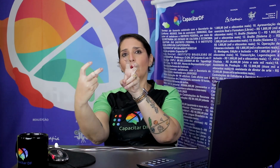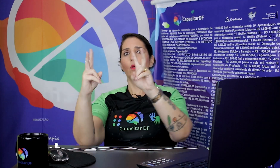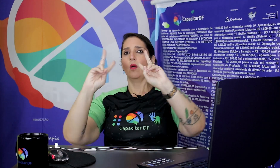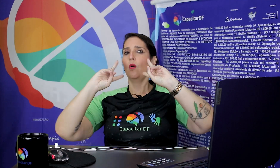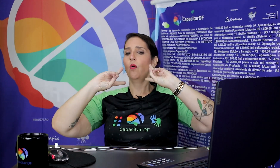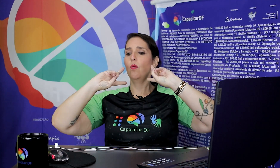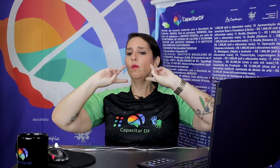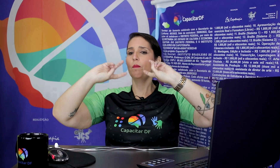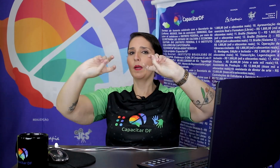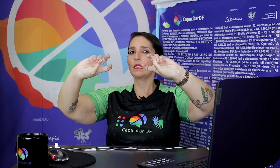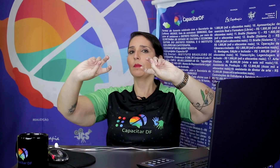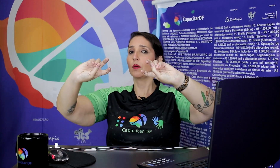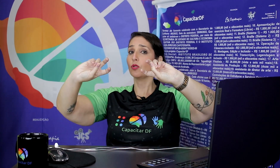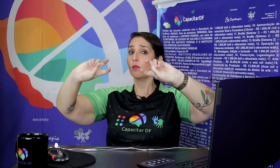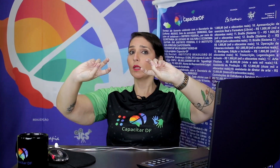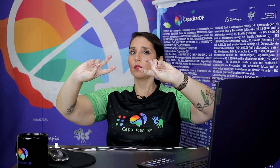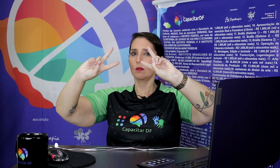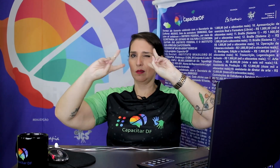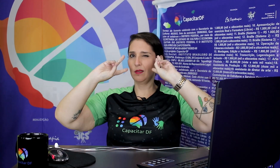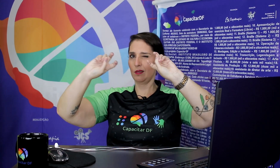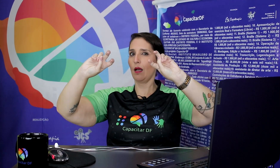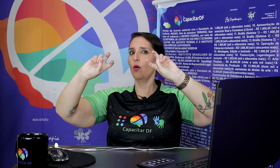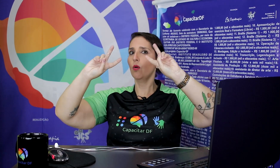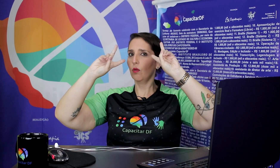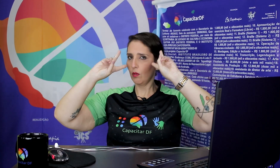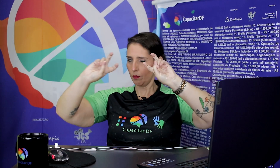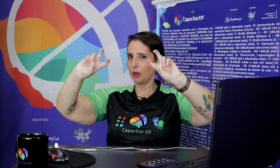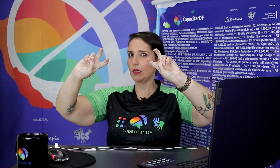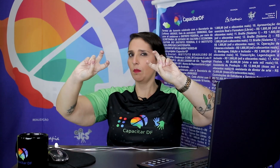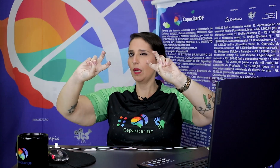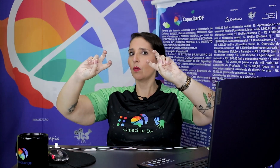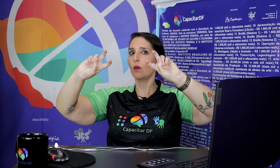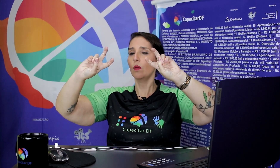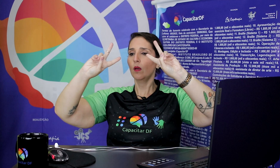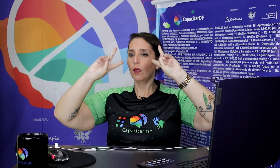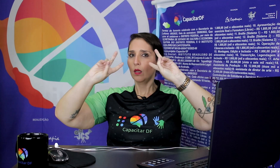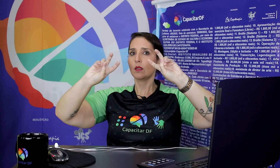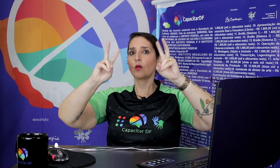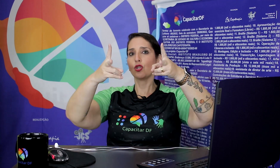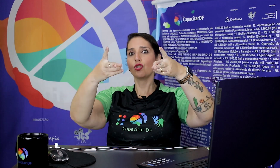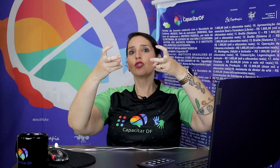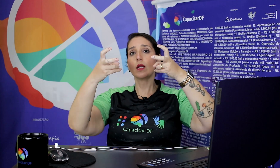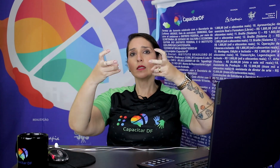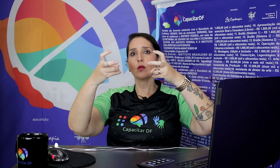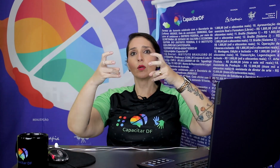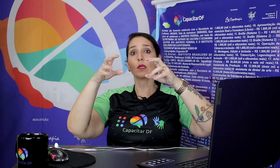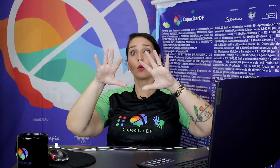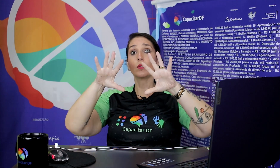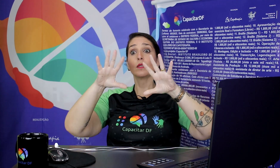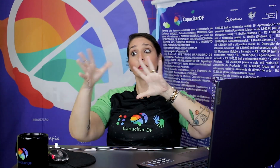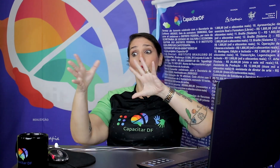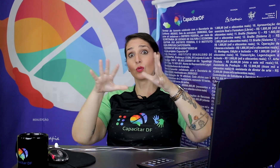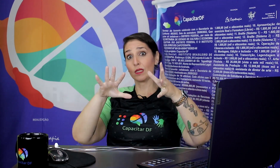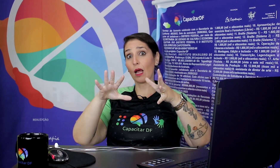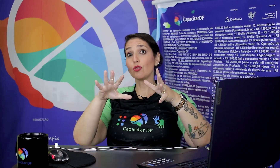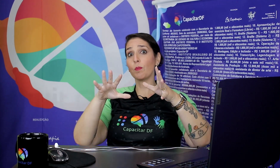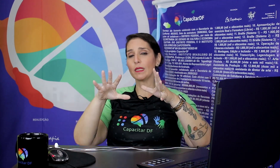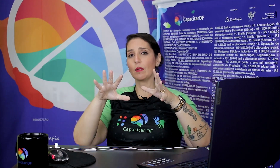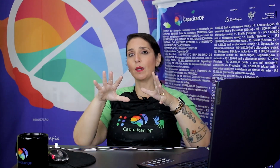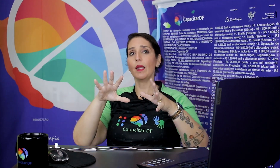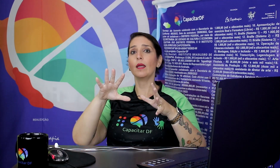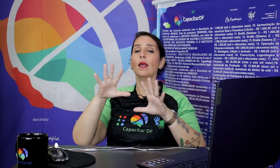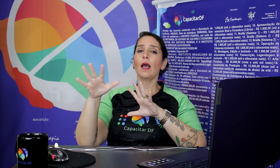percebeu, ou perceberam de mim. Sacou? Percebeu? Então, a gente direciona. Então, o sinal